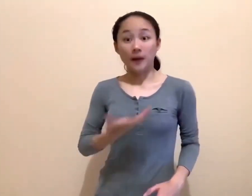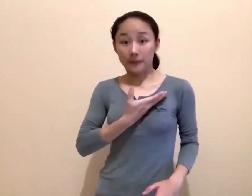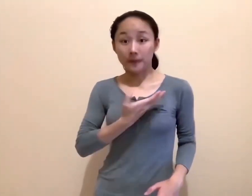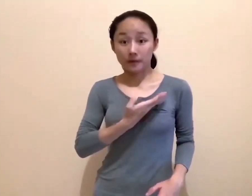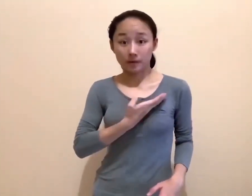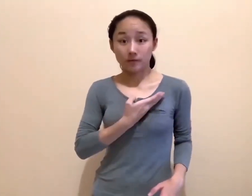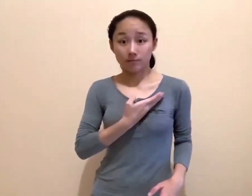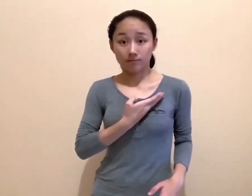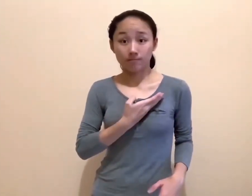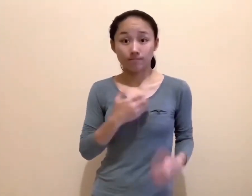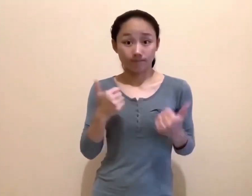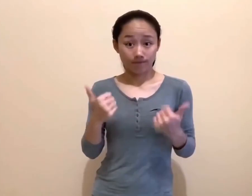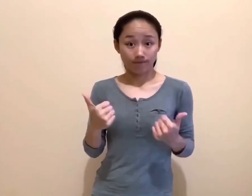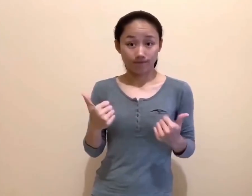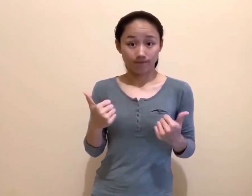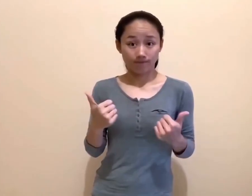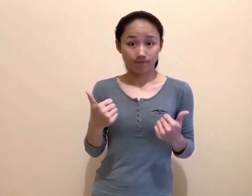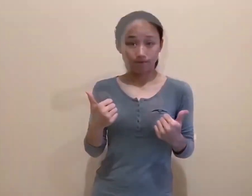malvada.